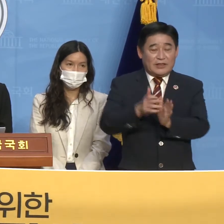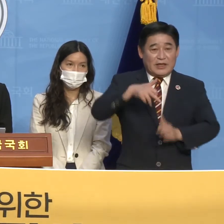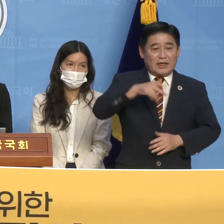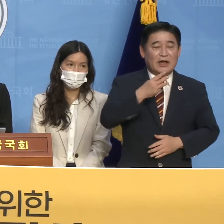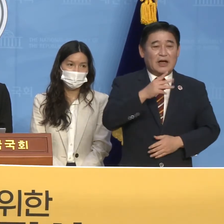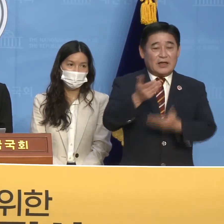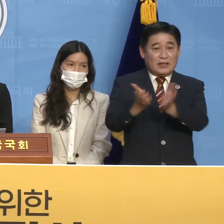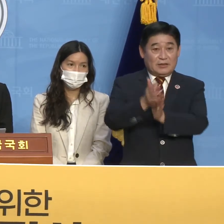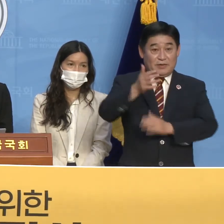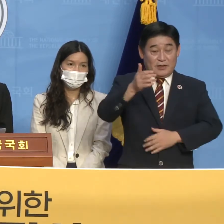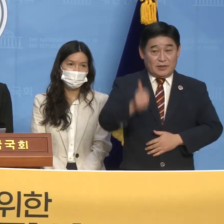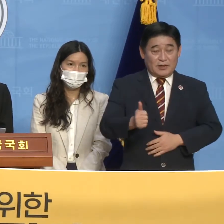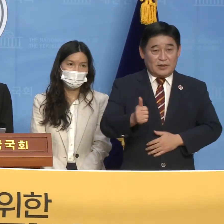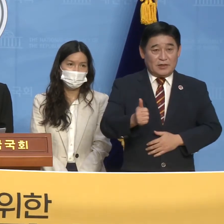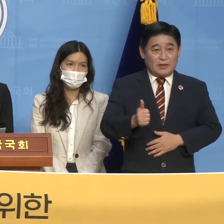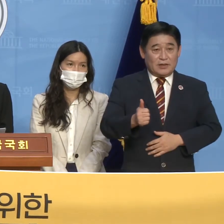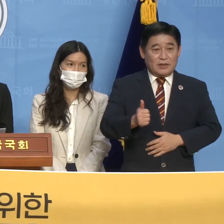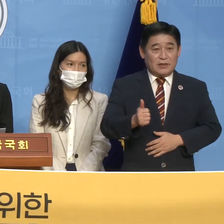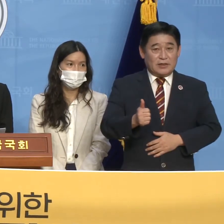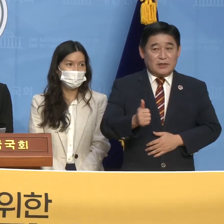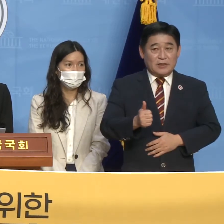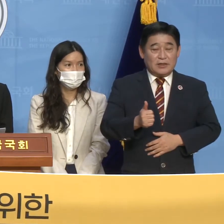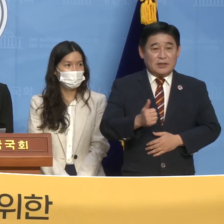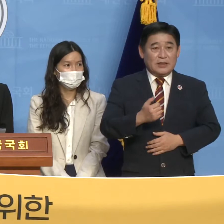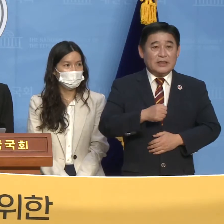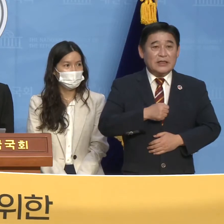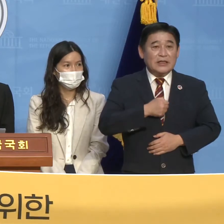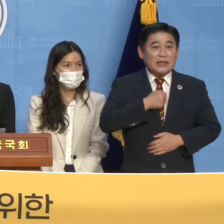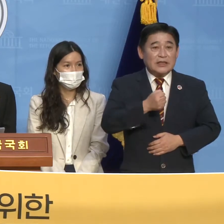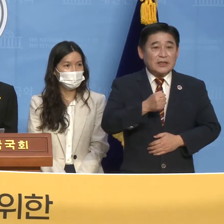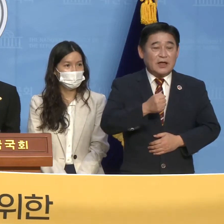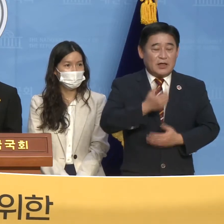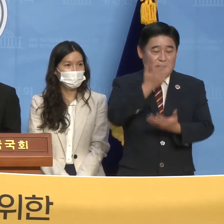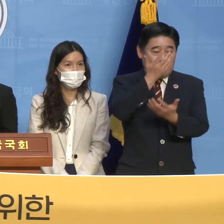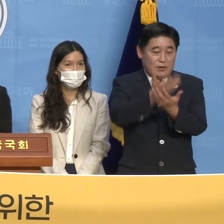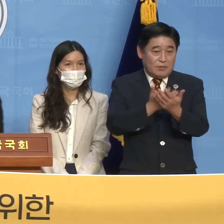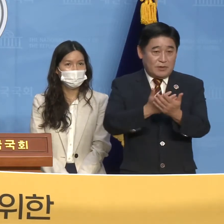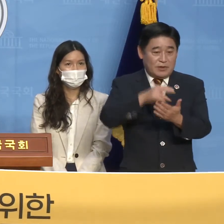단체 팀장님께서 기자회견문 낭독을 나누어 주시겠습니다.